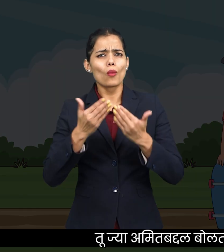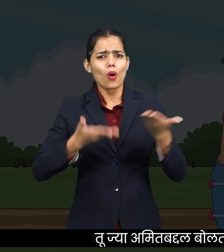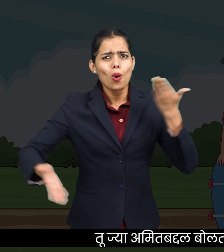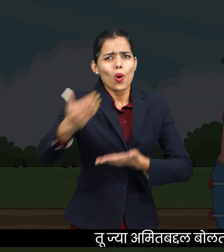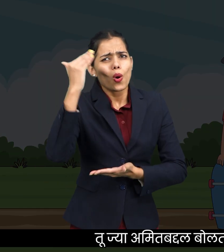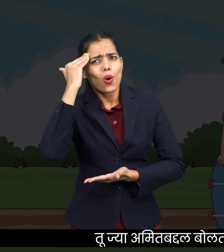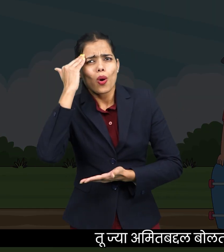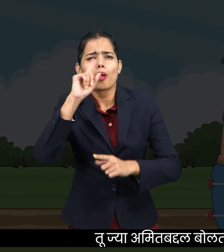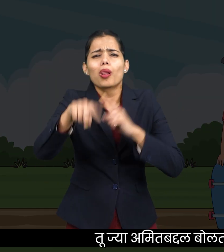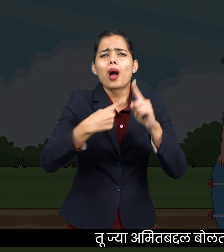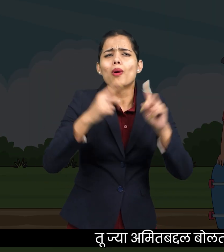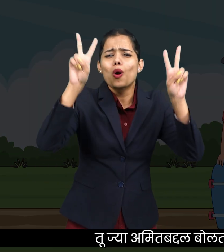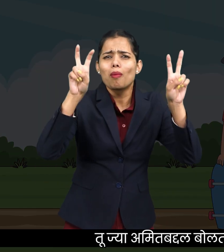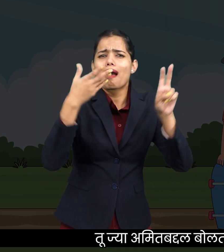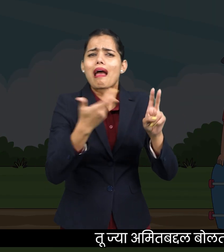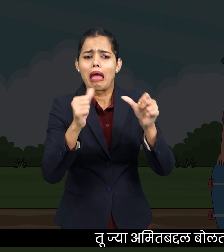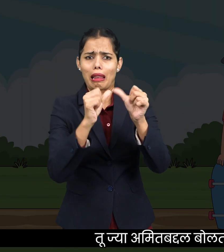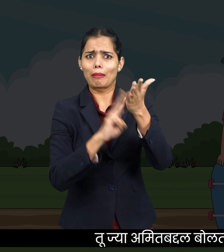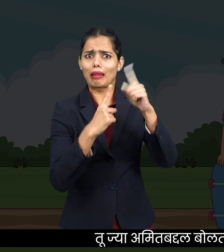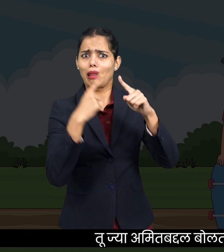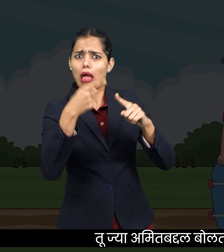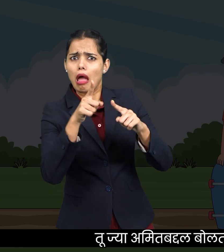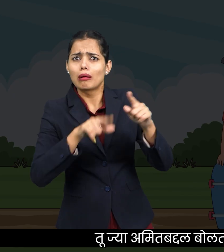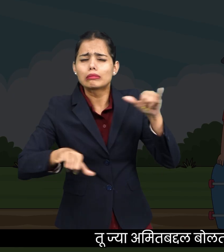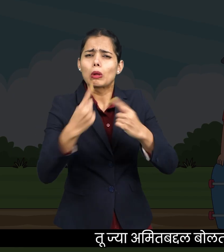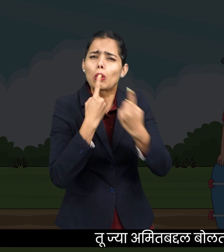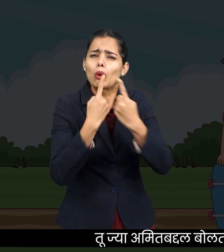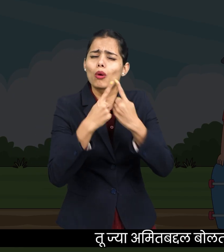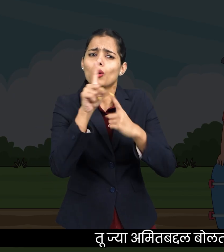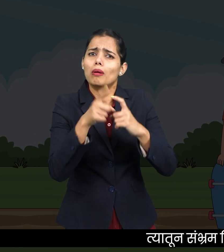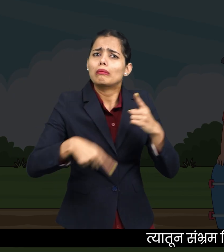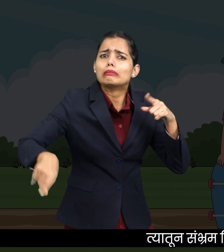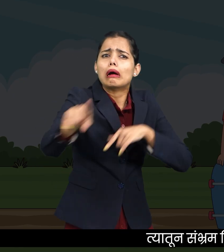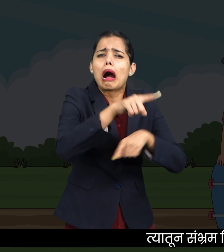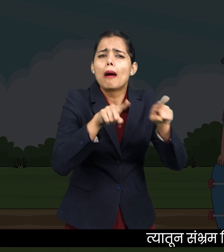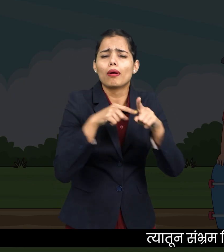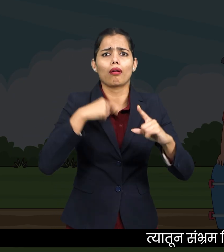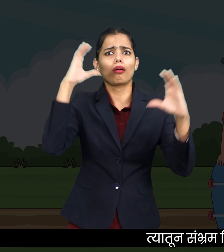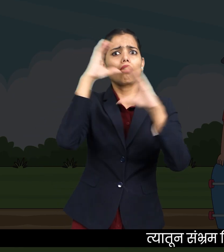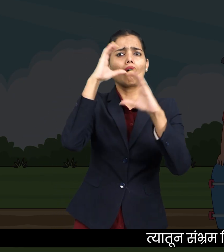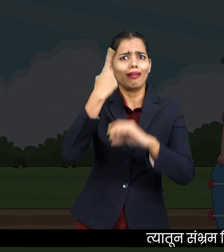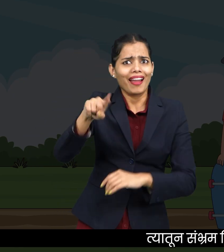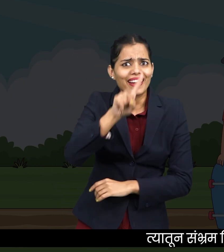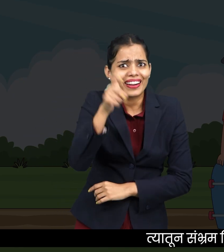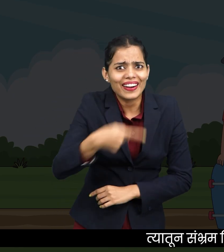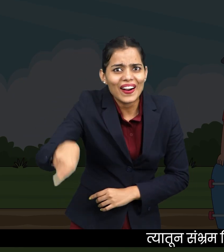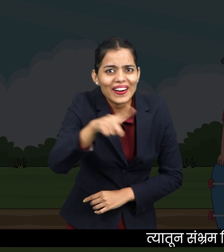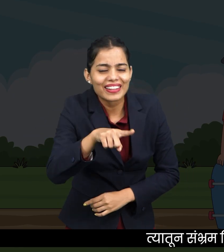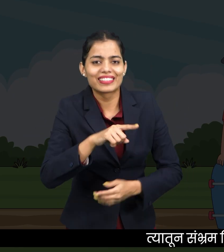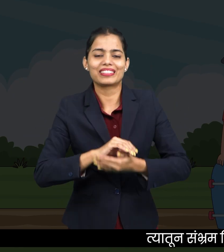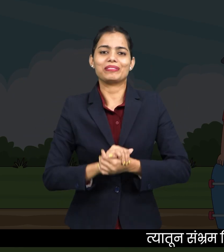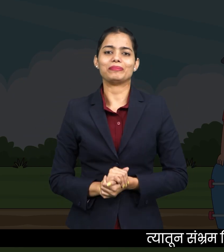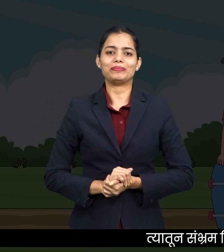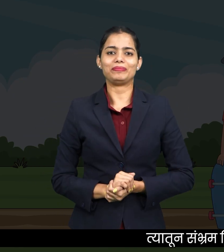तू ज्या अमितबद्दल बोलत आहेस ते तुला कसं कळणार? त्यातून संभ्रमण असं निर्माण